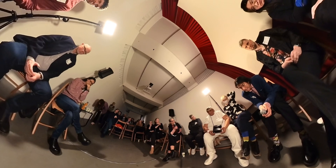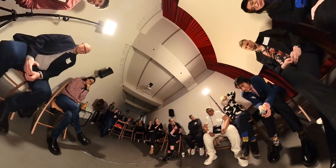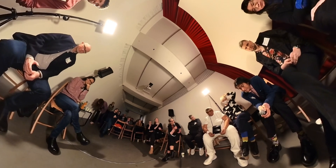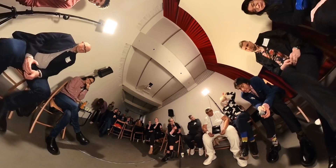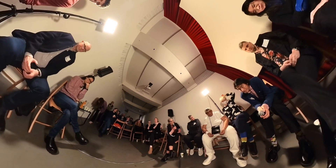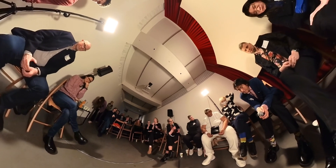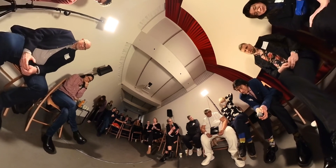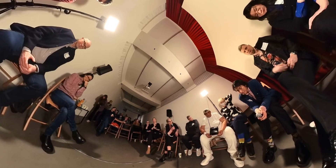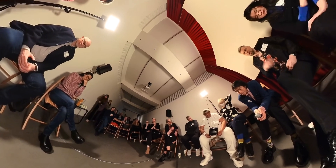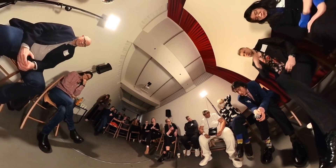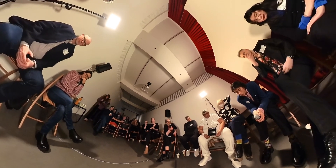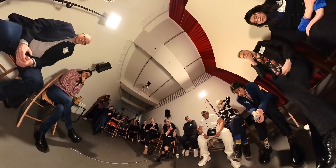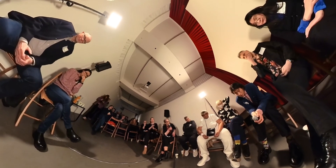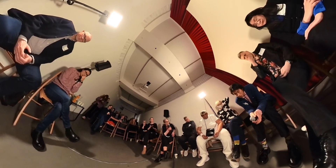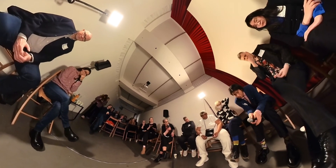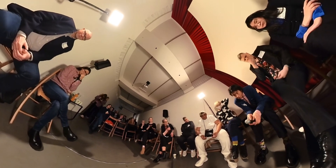a